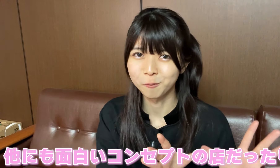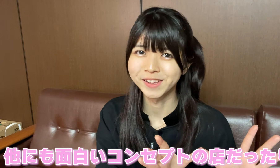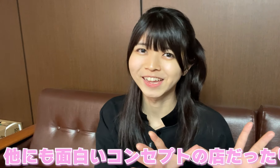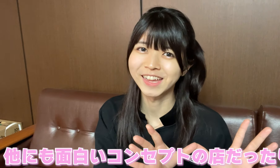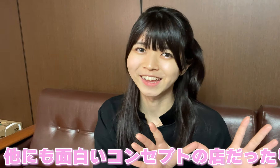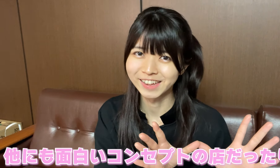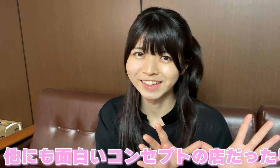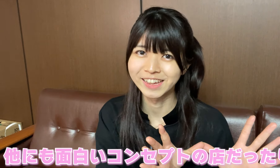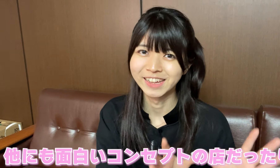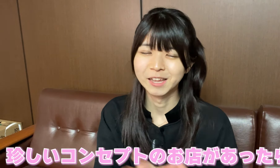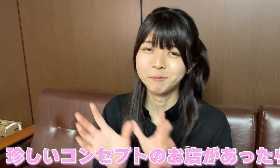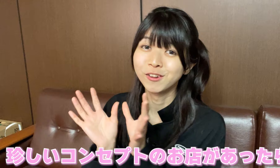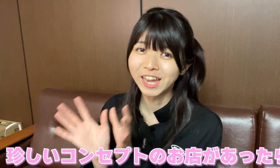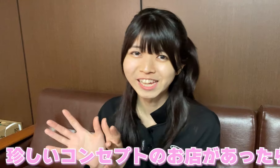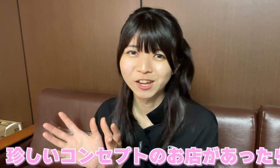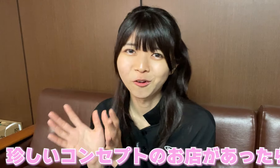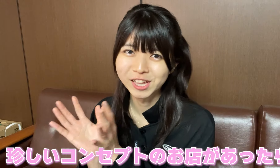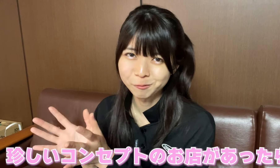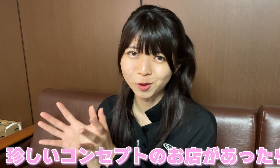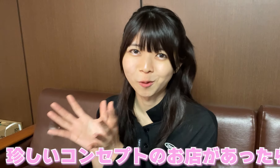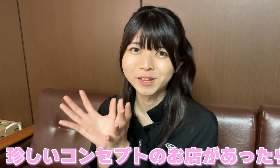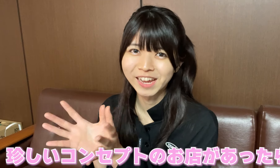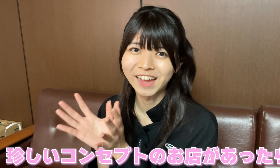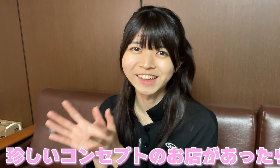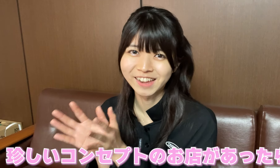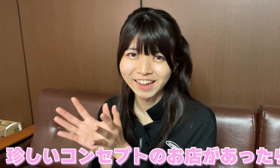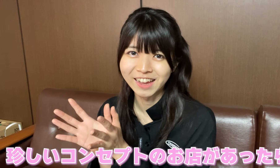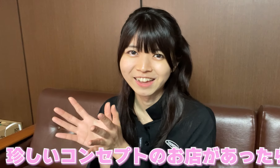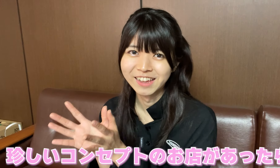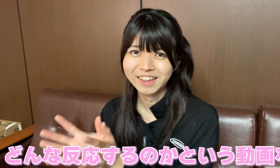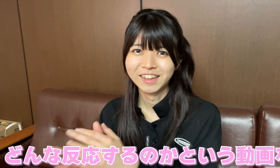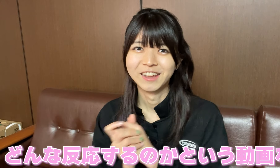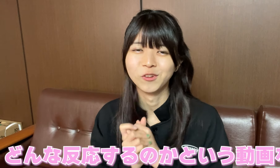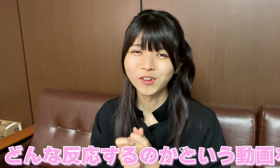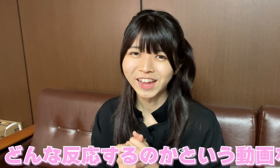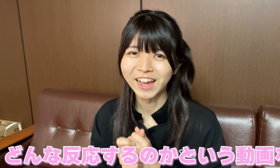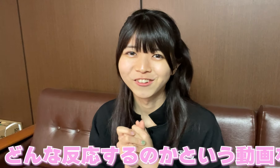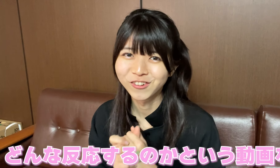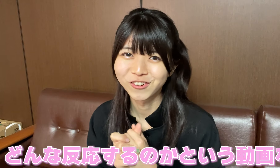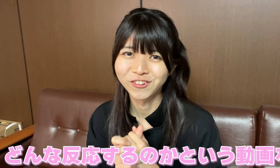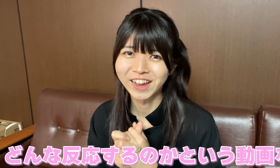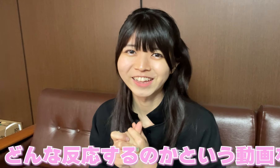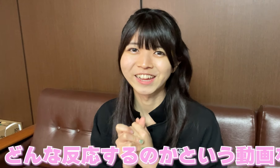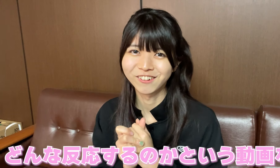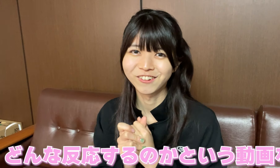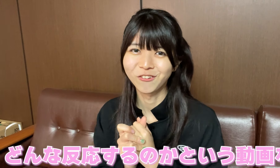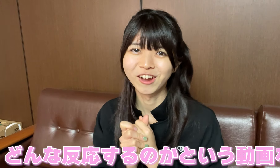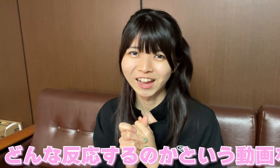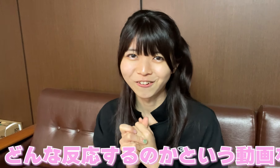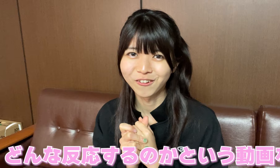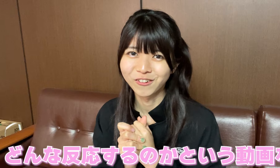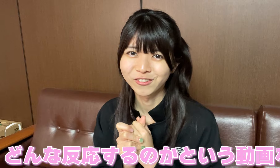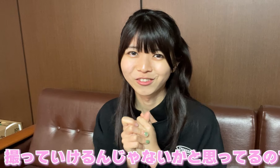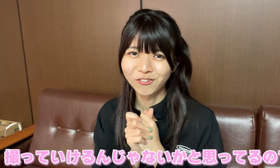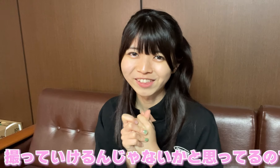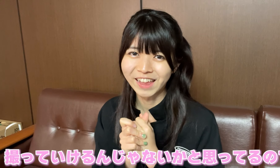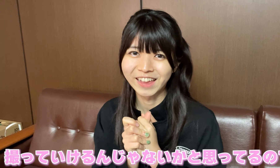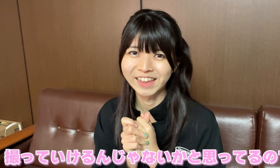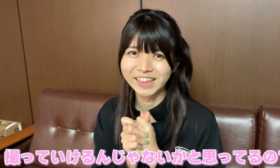店だったり珍しいコンセプトのお店があったらどんな反応をするのかっていう動画を撮っていける